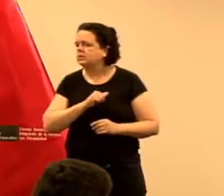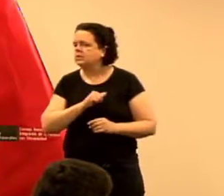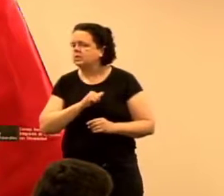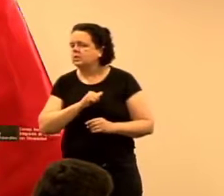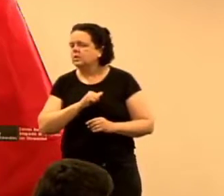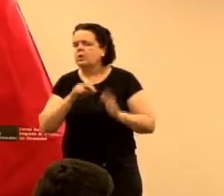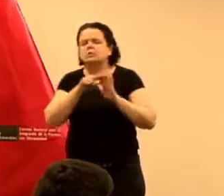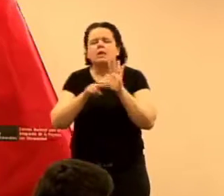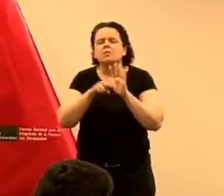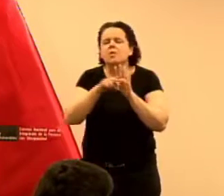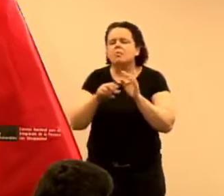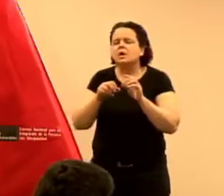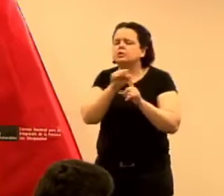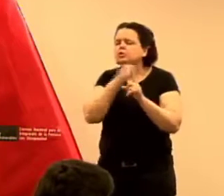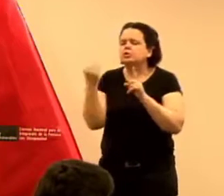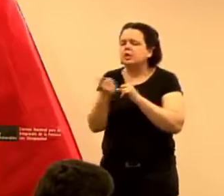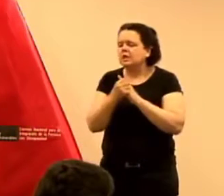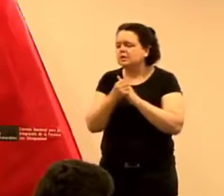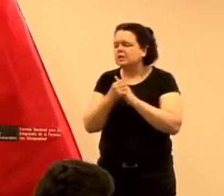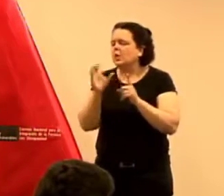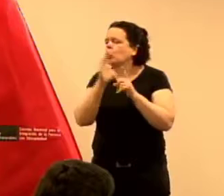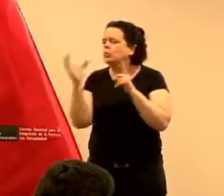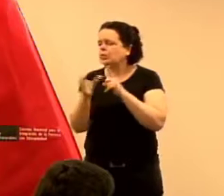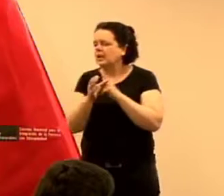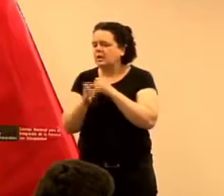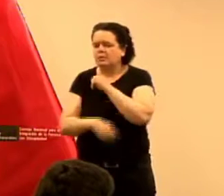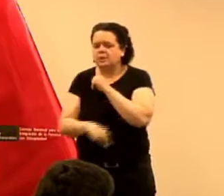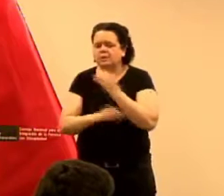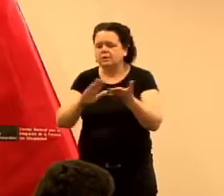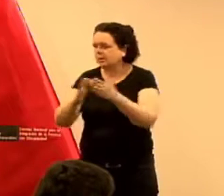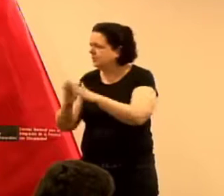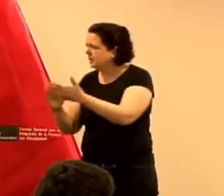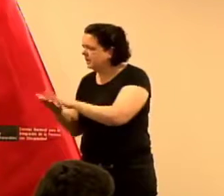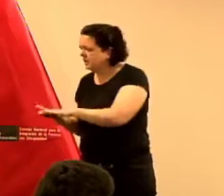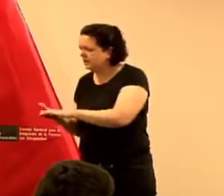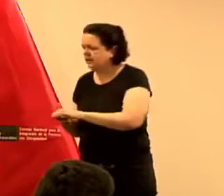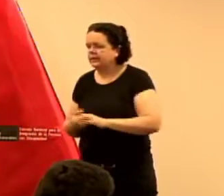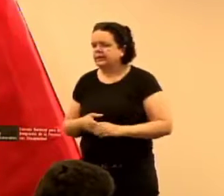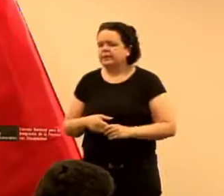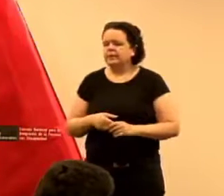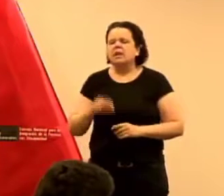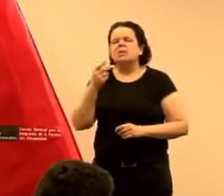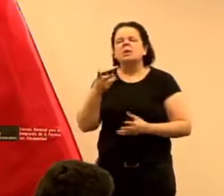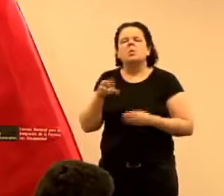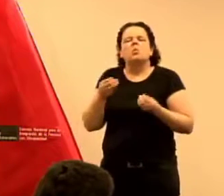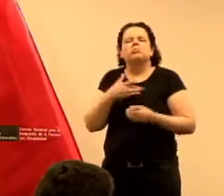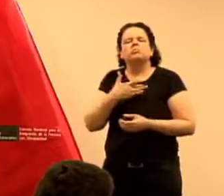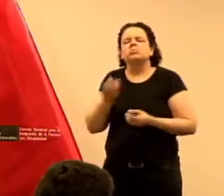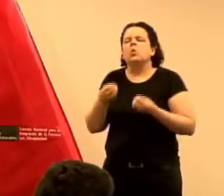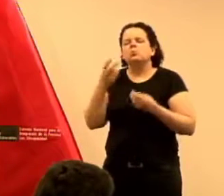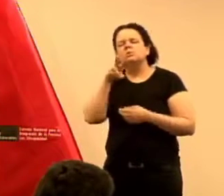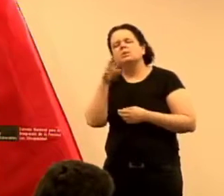normas sociales y culturales que existen en los países y en las comunidades, las percepciones de los padres y